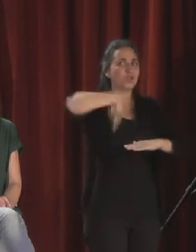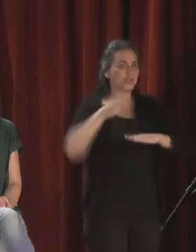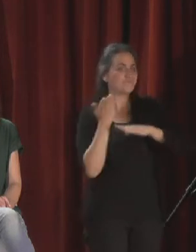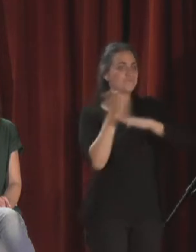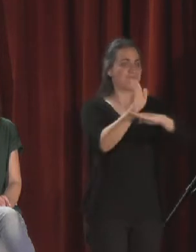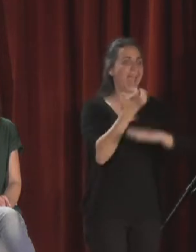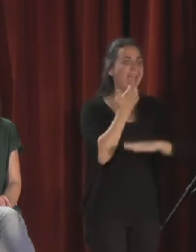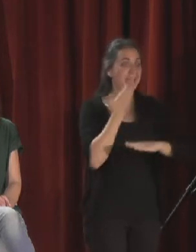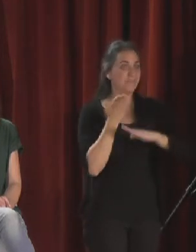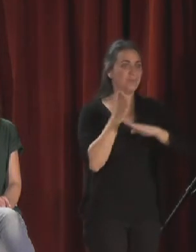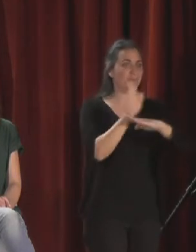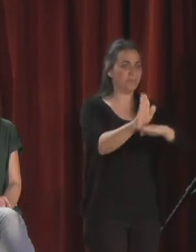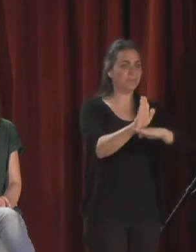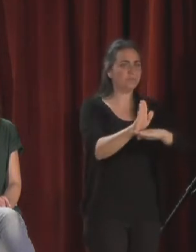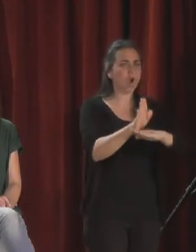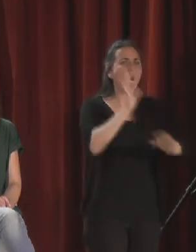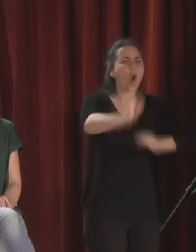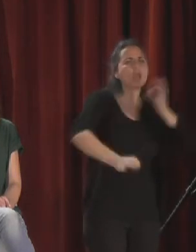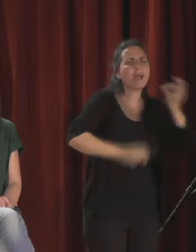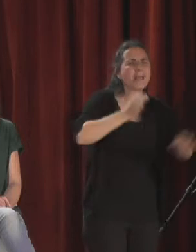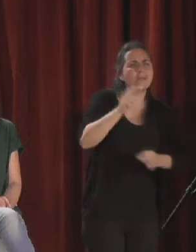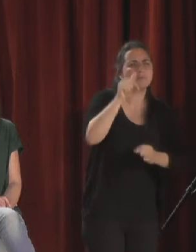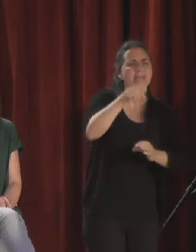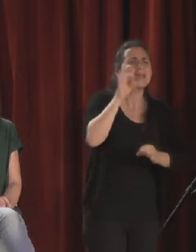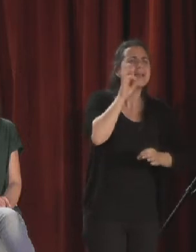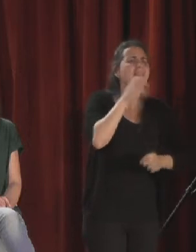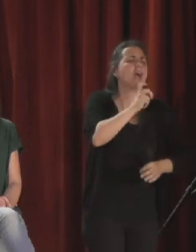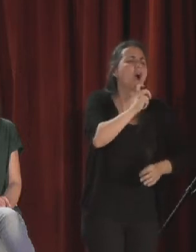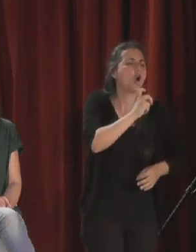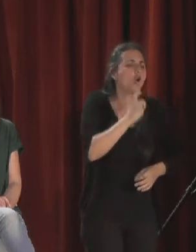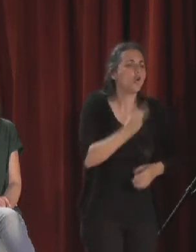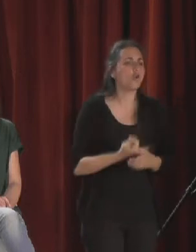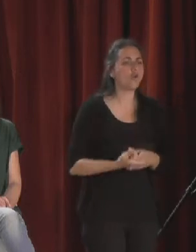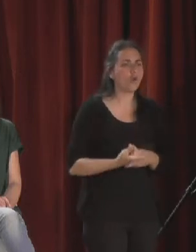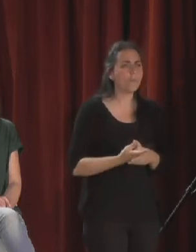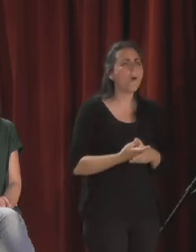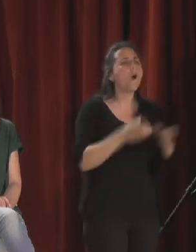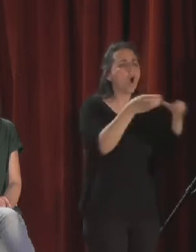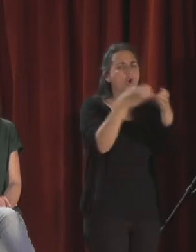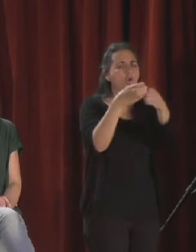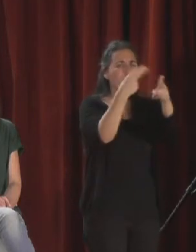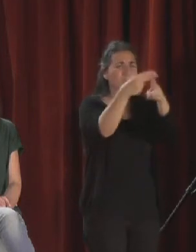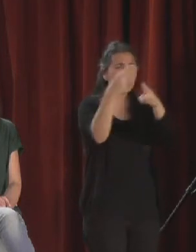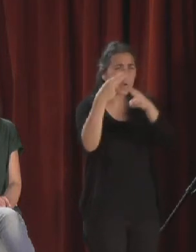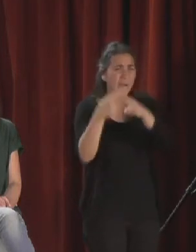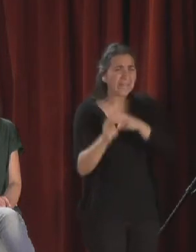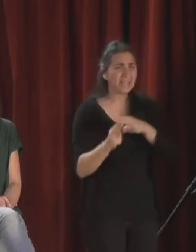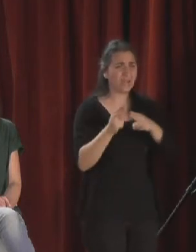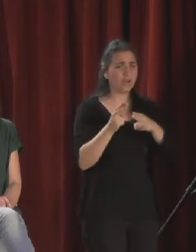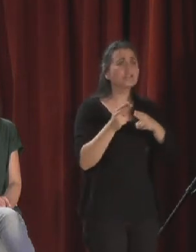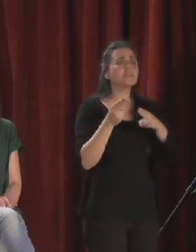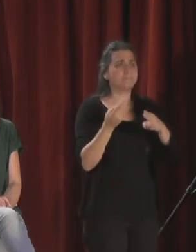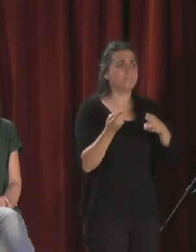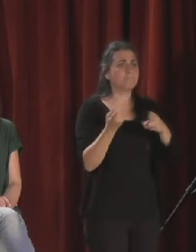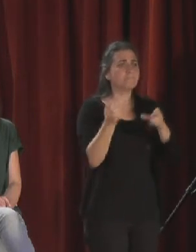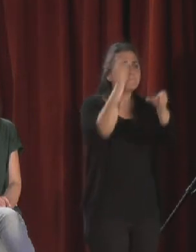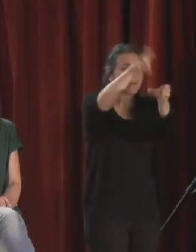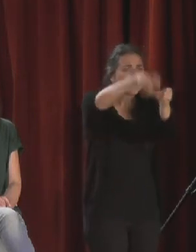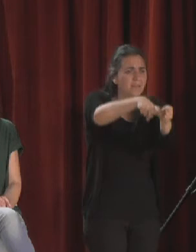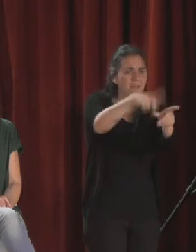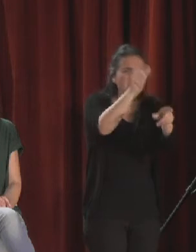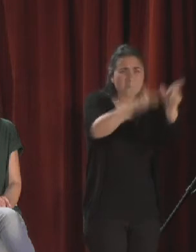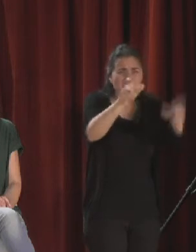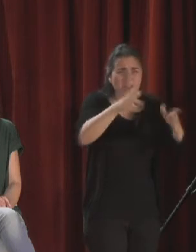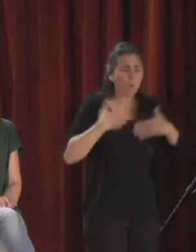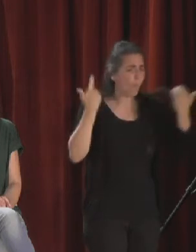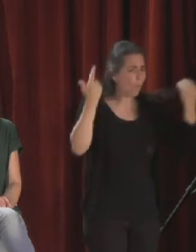Estamos a dar exemplo de como nos temos que organizar. Estamos a dar exemplo de como os partidos políticos teñen que dar paso a todo tipo de xente, a todo tipo de